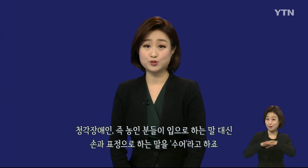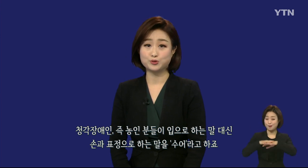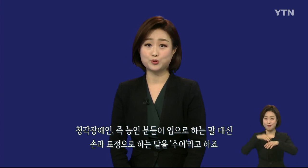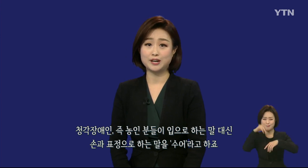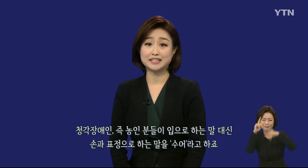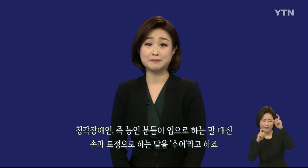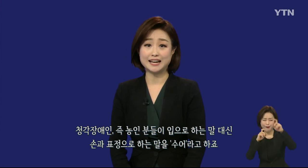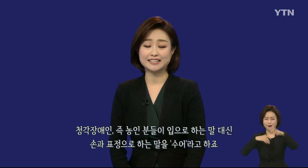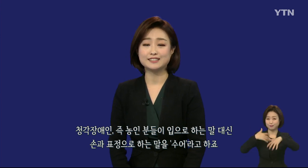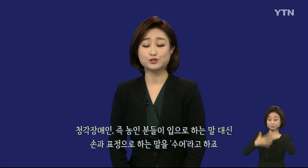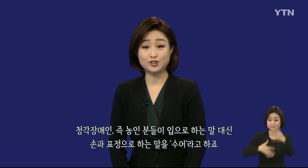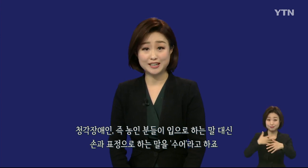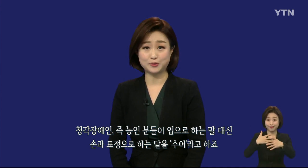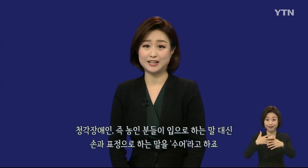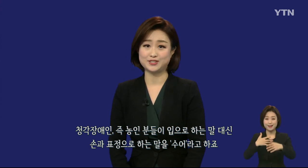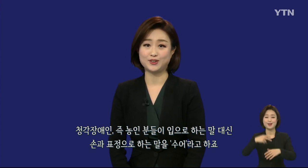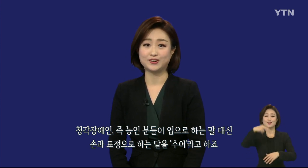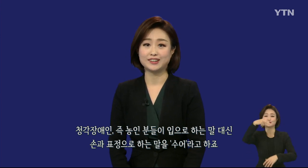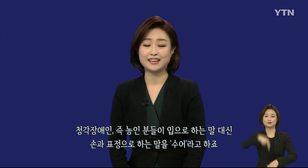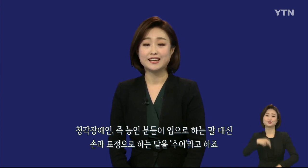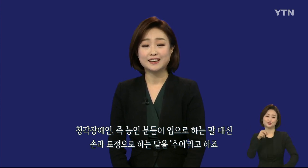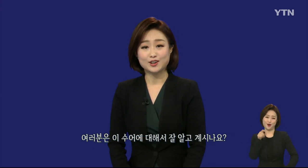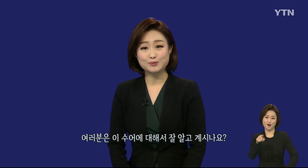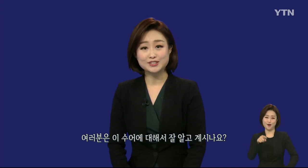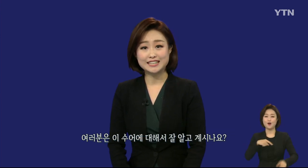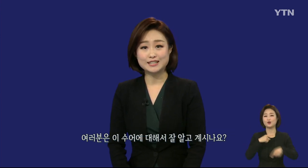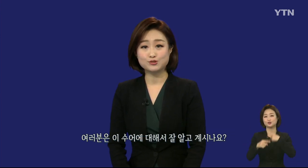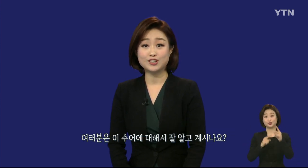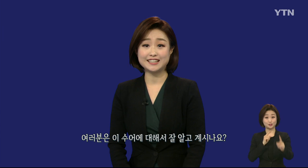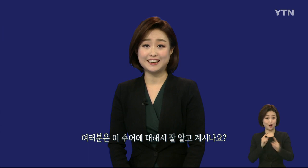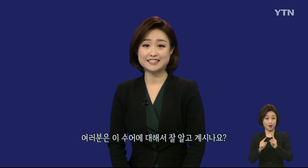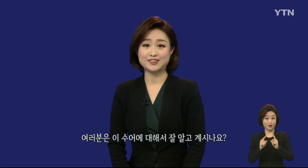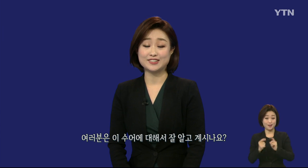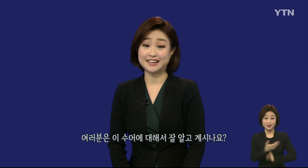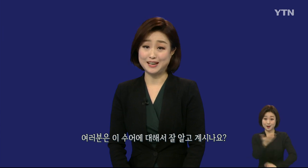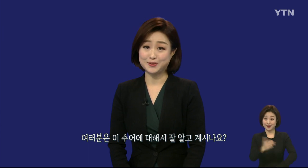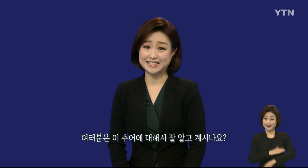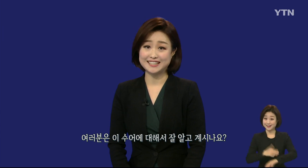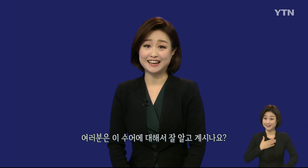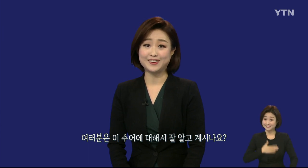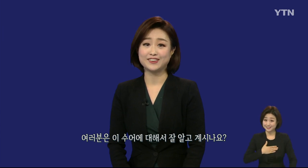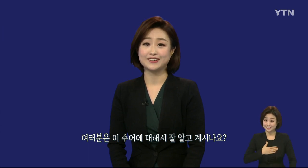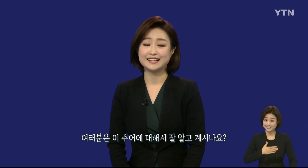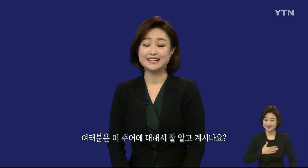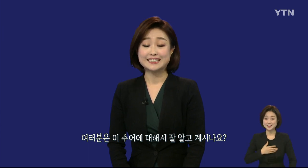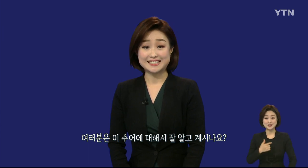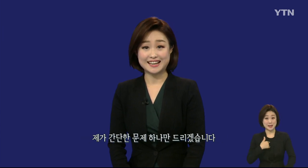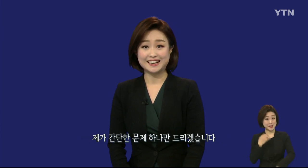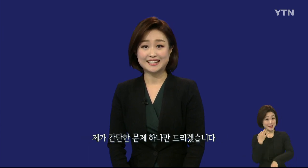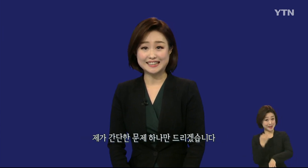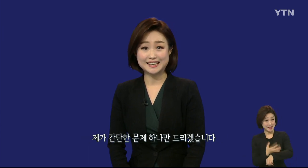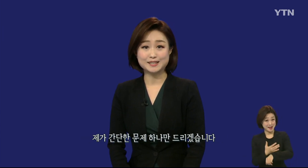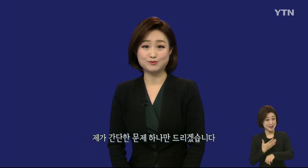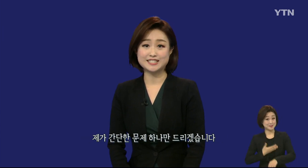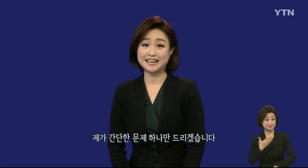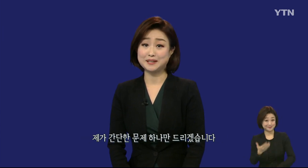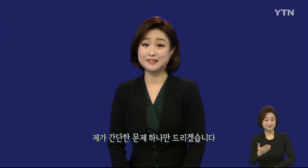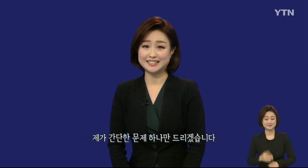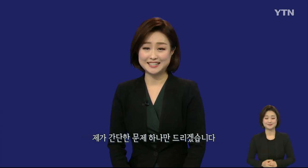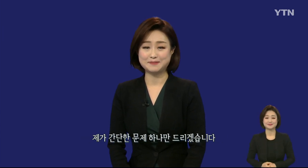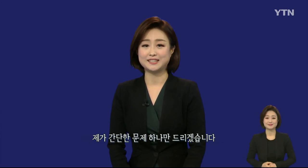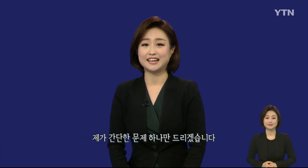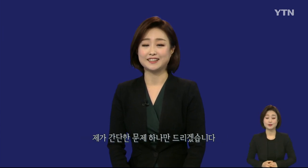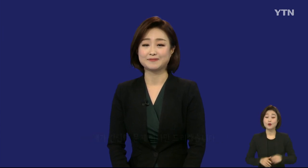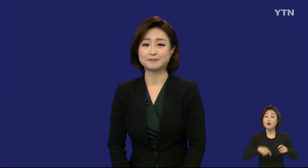손과 표정으로 하는 말을 수어라고 하죠. 여러분은 이 수어에 대해서 잘 알고 계신가요? 제가 간단한 문제